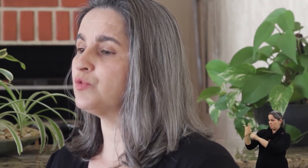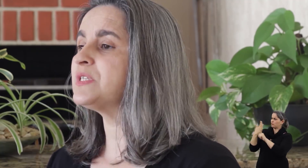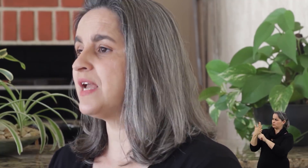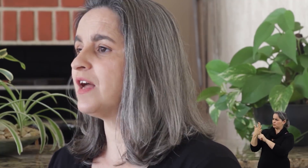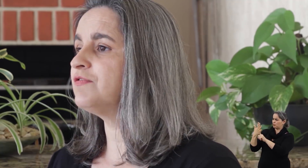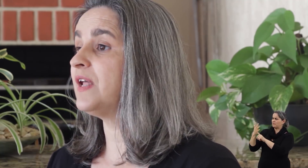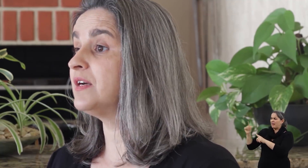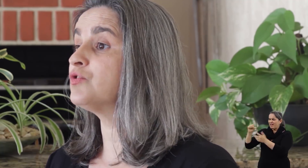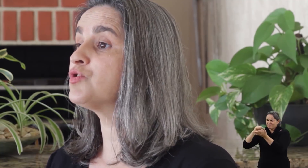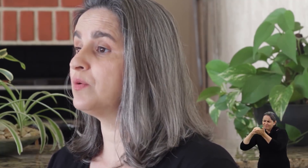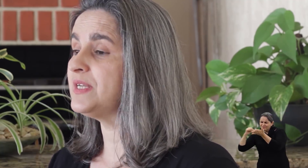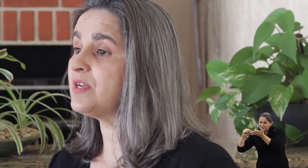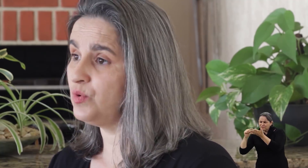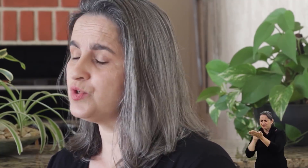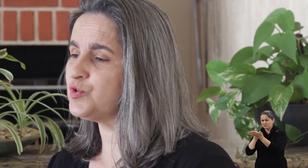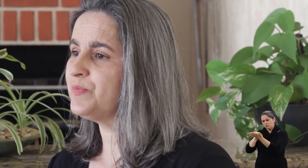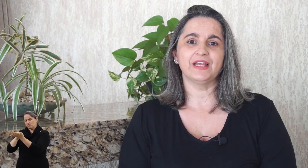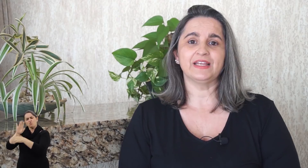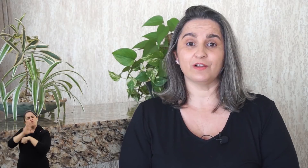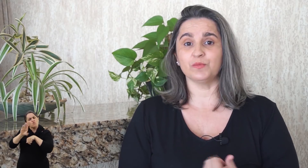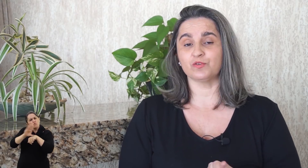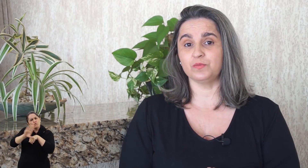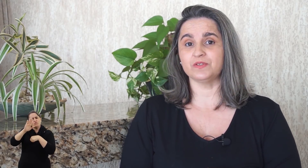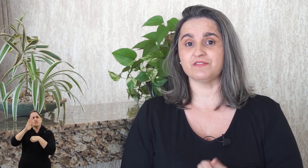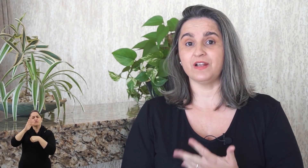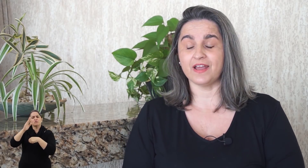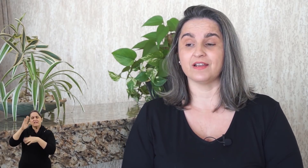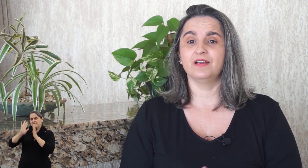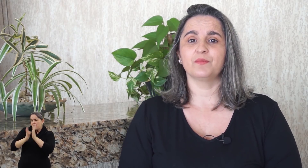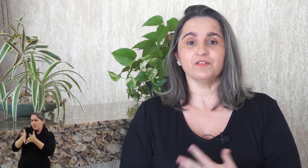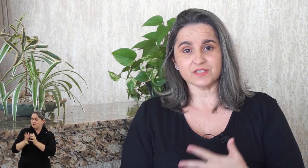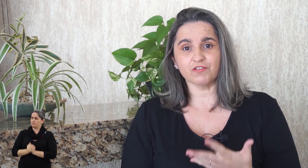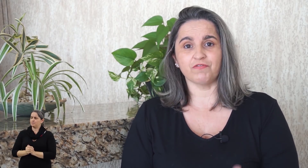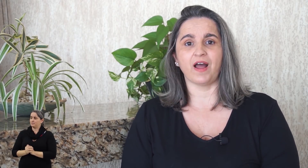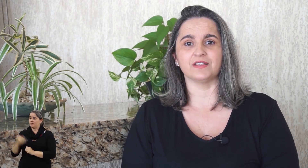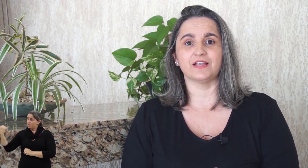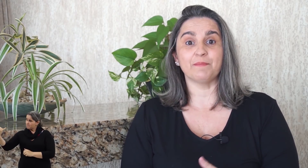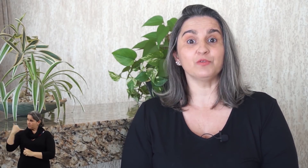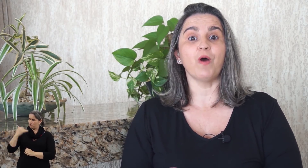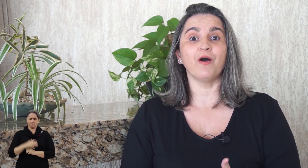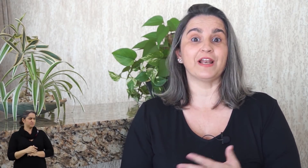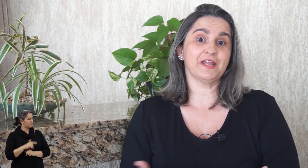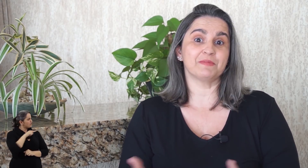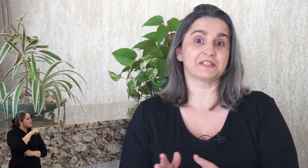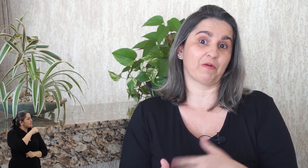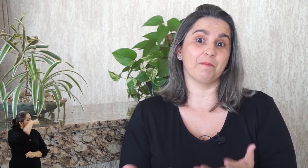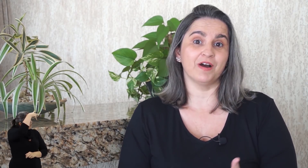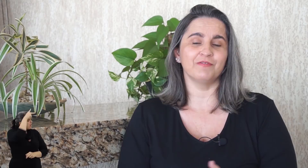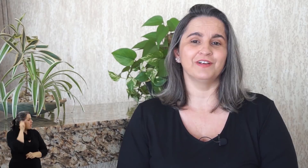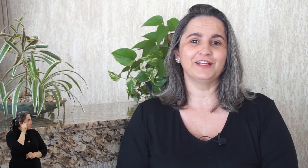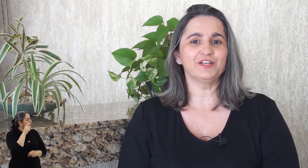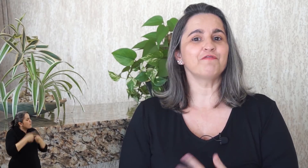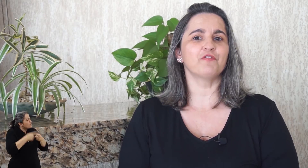um anunciado falando sobre esse curso. E ele comentou comigo assim: Valéria, por que você não faz? É manual, é Libras, é com